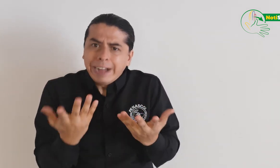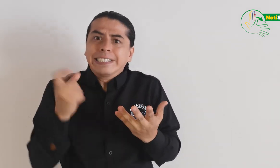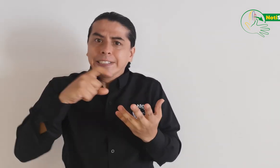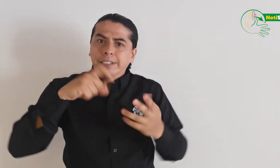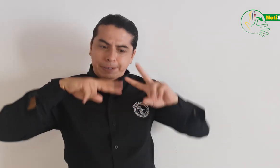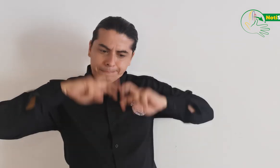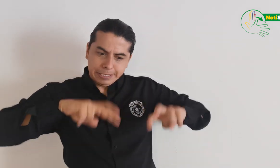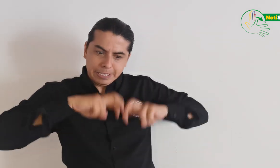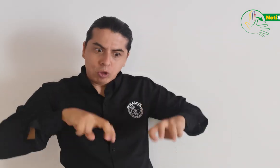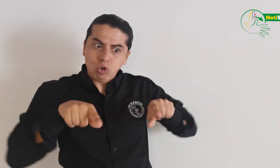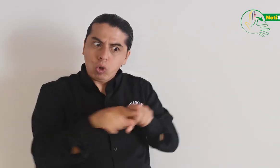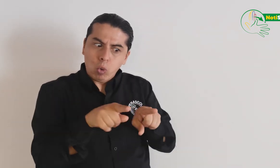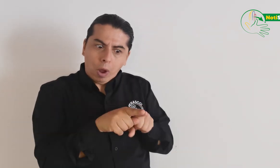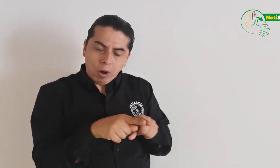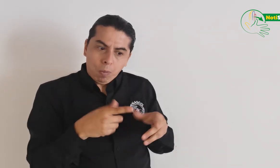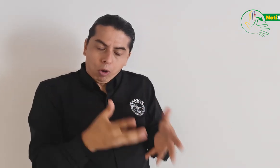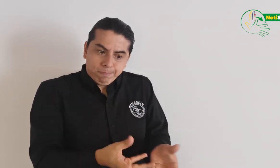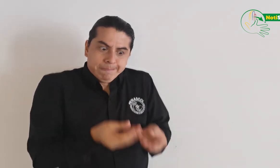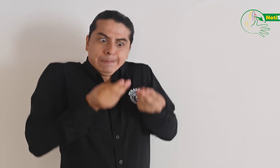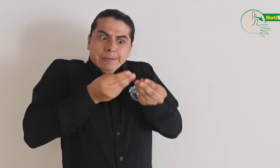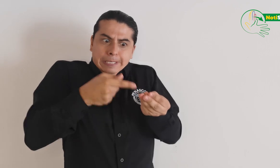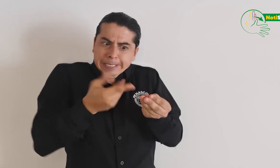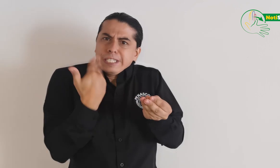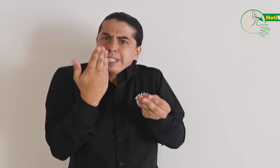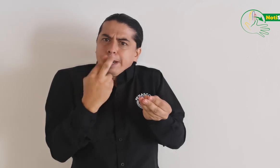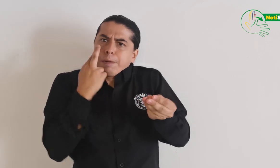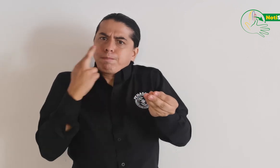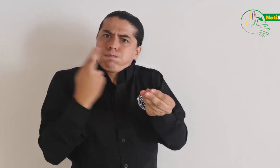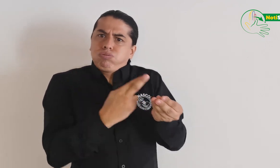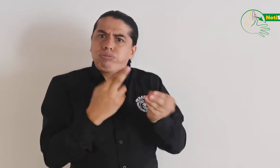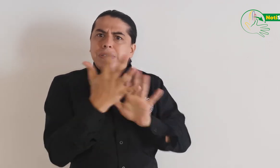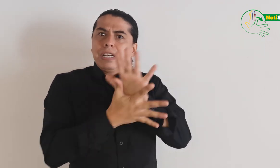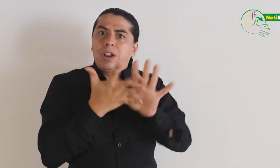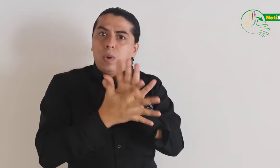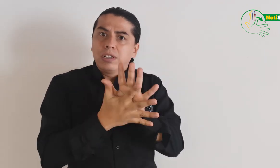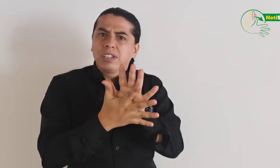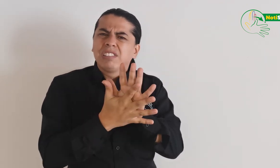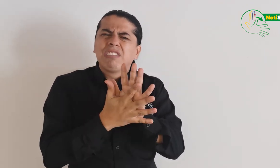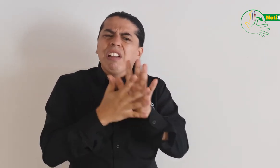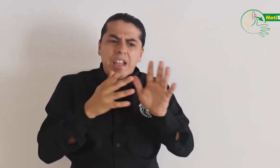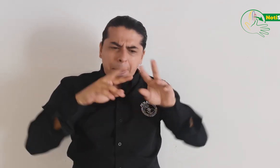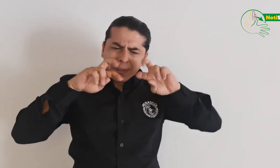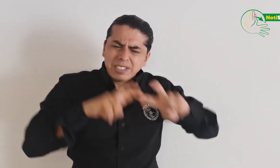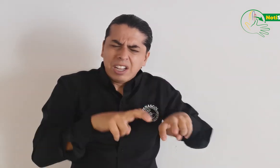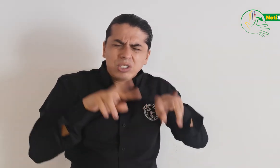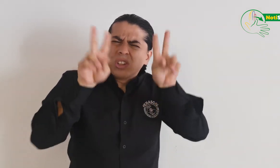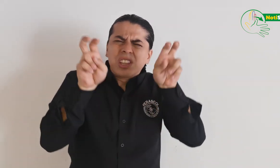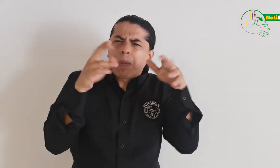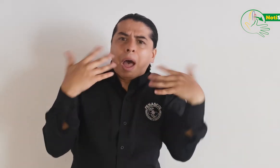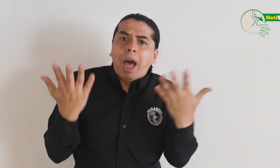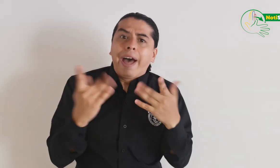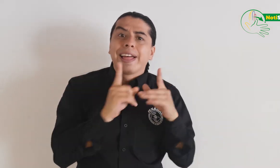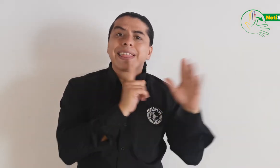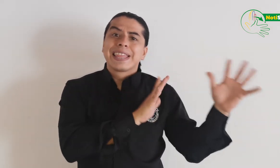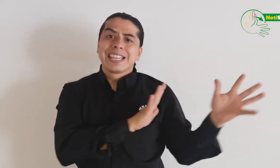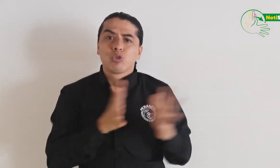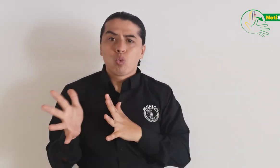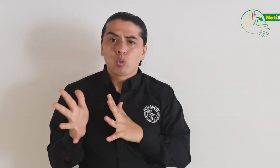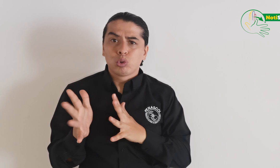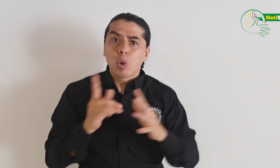que la lengua de señas pues perdure, se mantenga y darle ese reconocimiento debido a ella como tal, teniendo en cuenta que vamos a